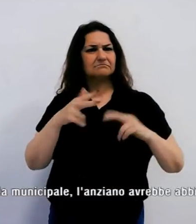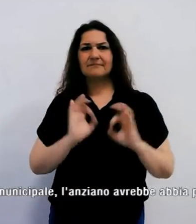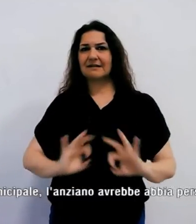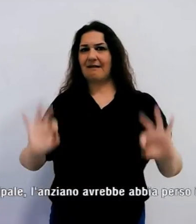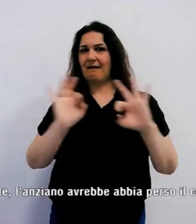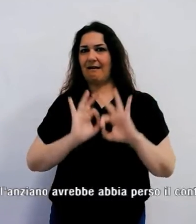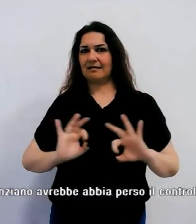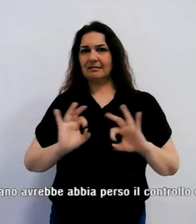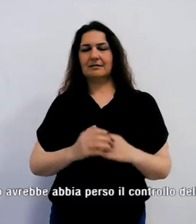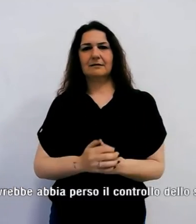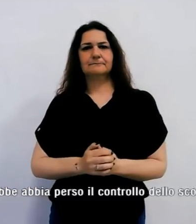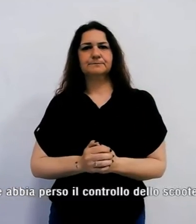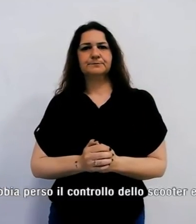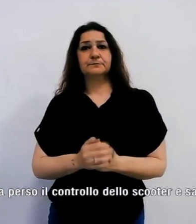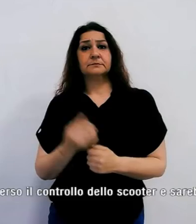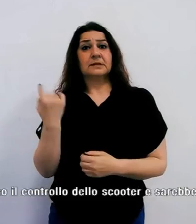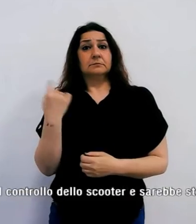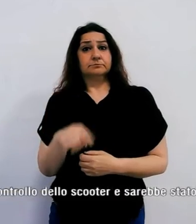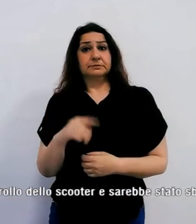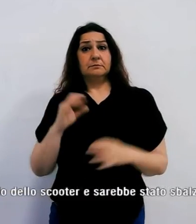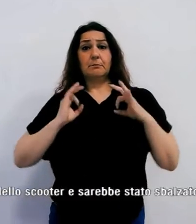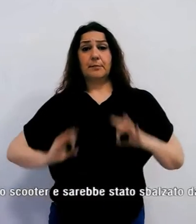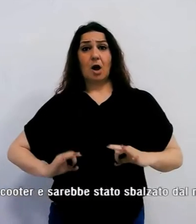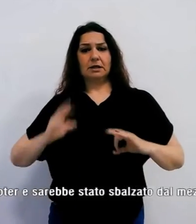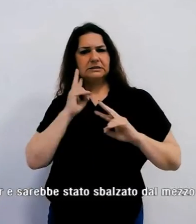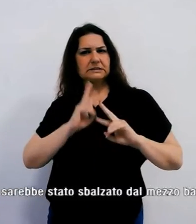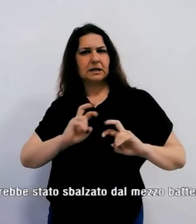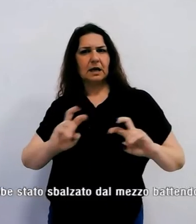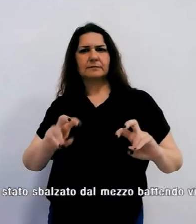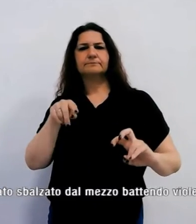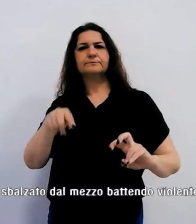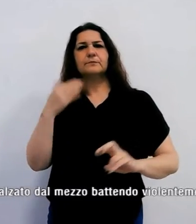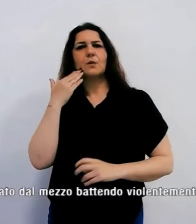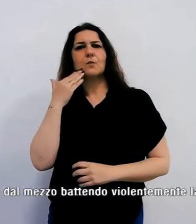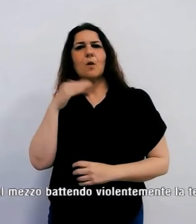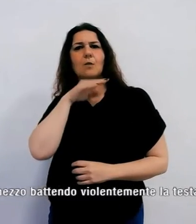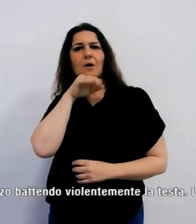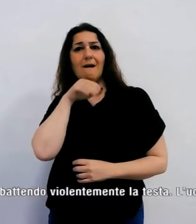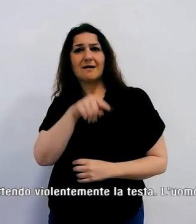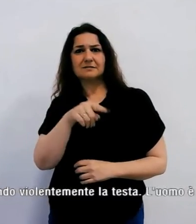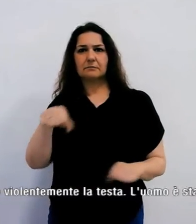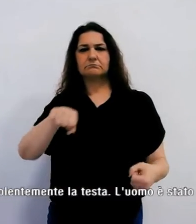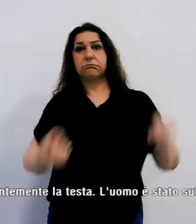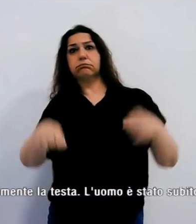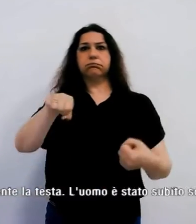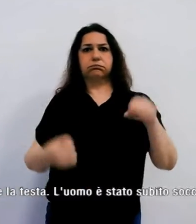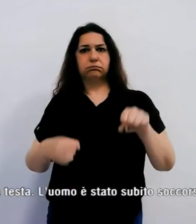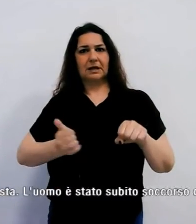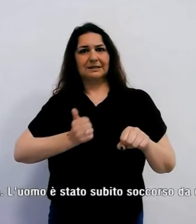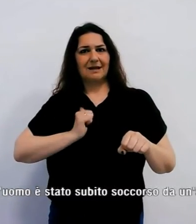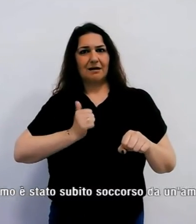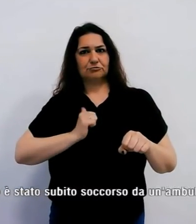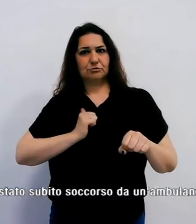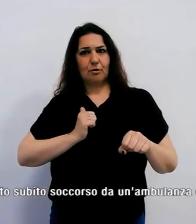base ai rilievi della polizia, l'anziano avrebbe perso il controllo dello scooter e sarebbe stato